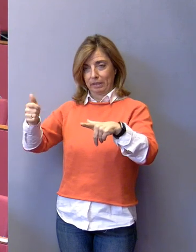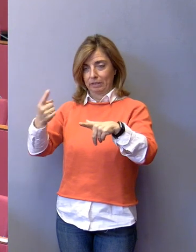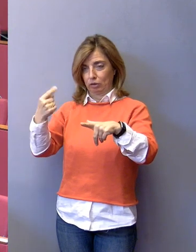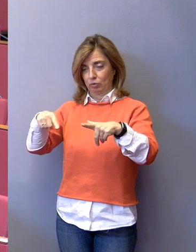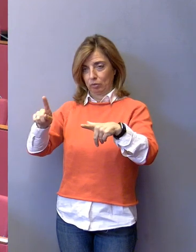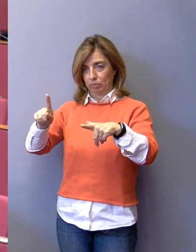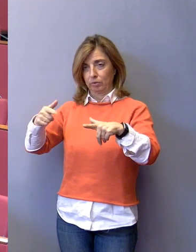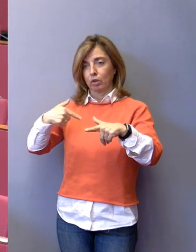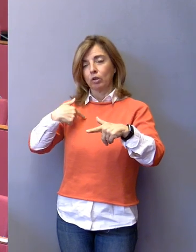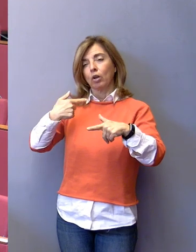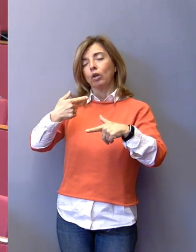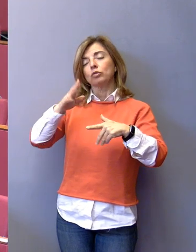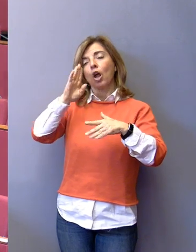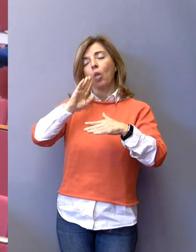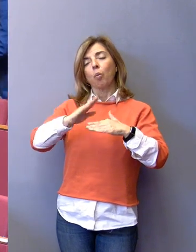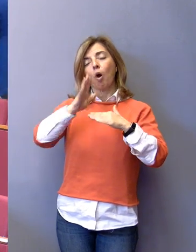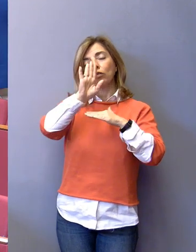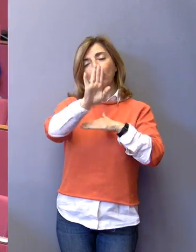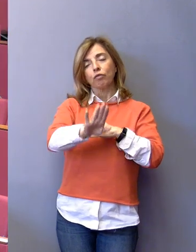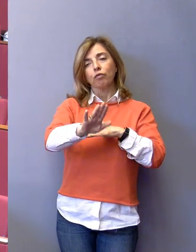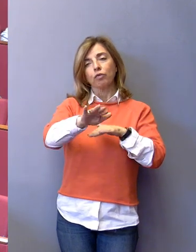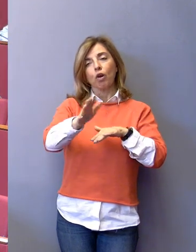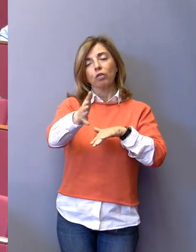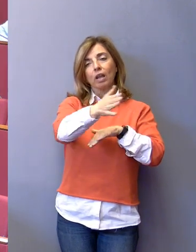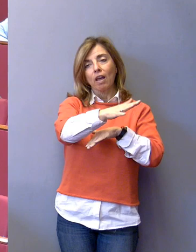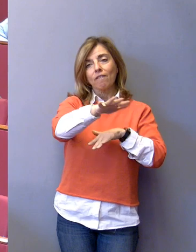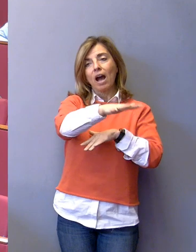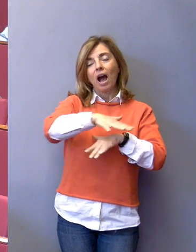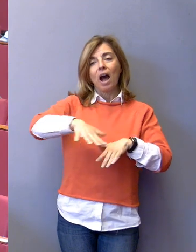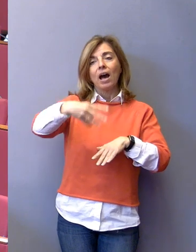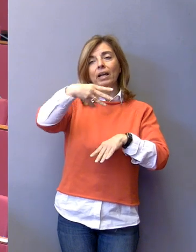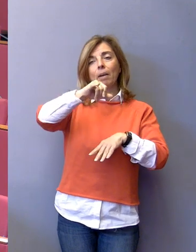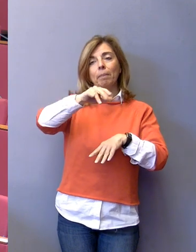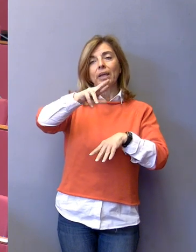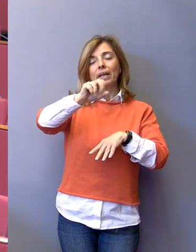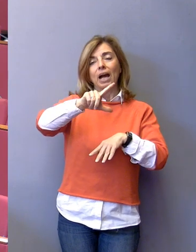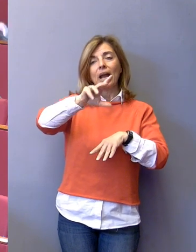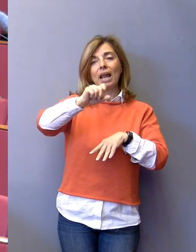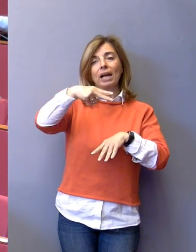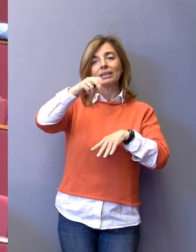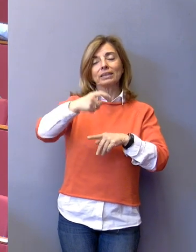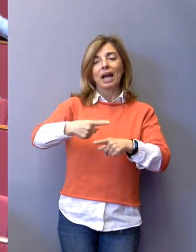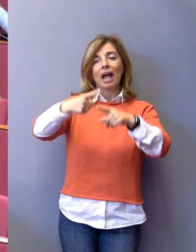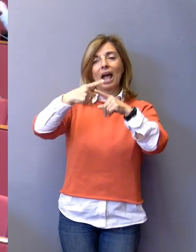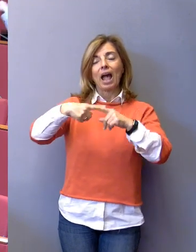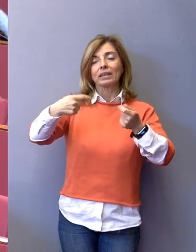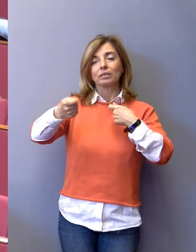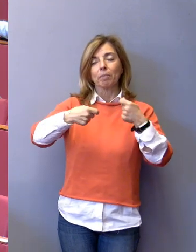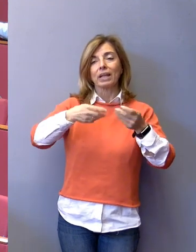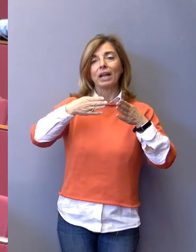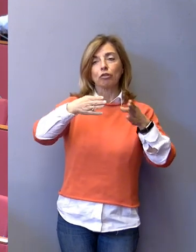il waterfront di Levante l'area exmira Lanza l'ex mercato di Corso Sardegna l'ex mercato del pesce la rotonda di Carignano